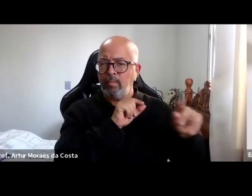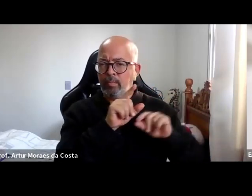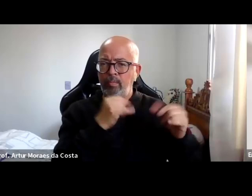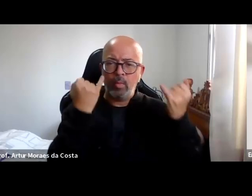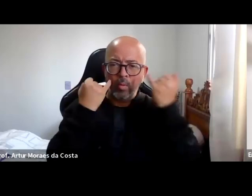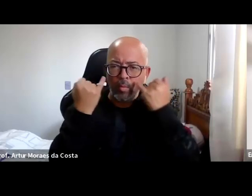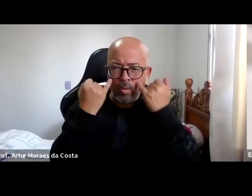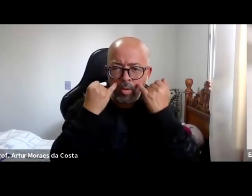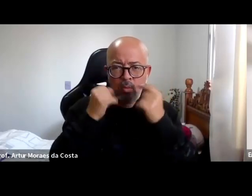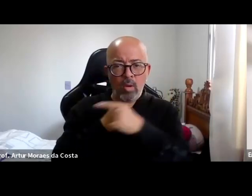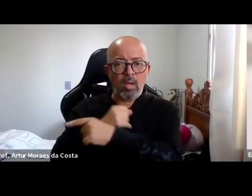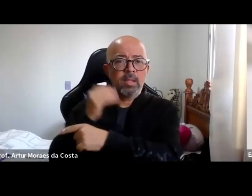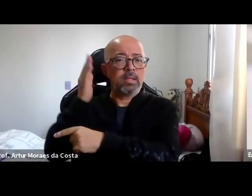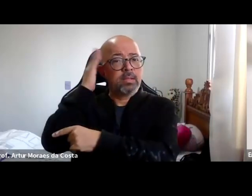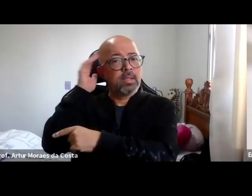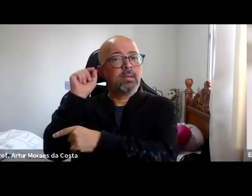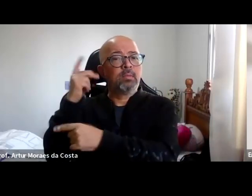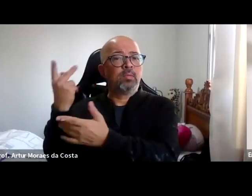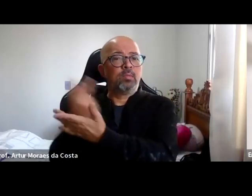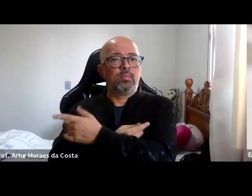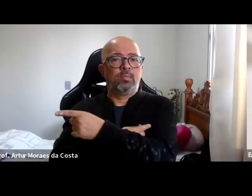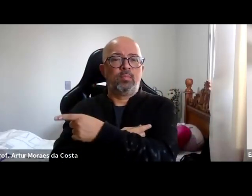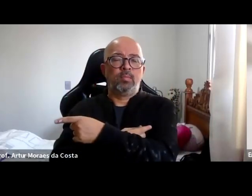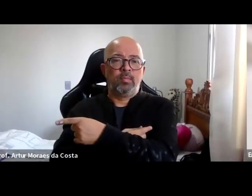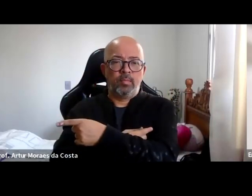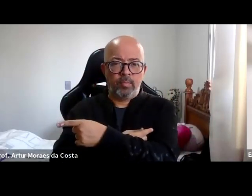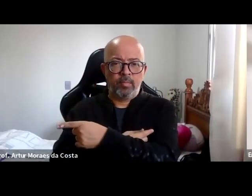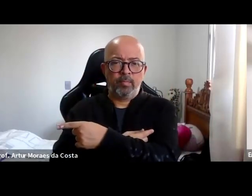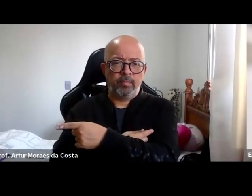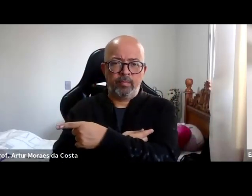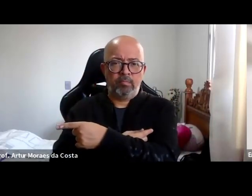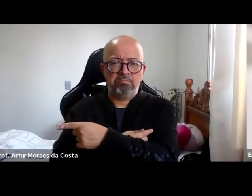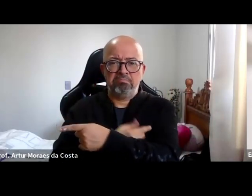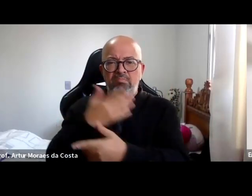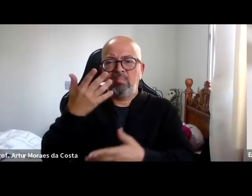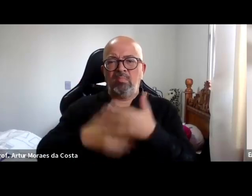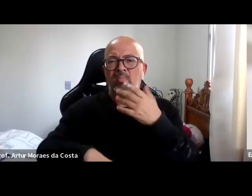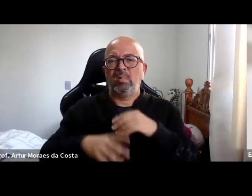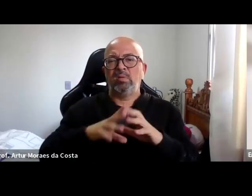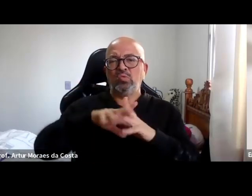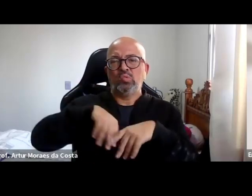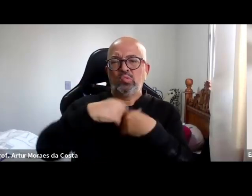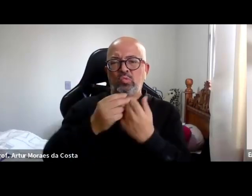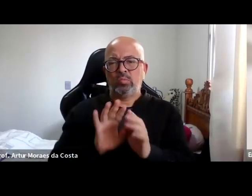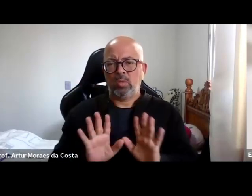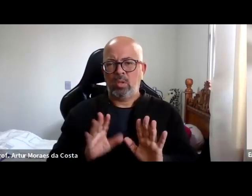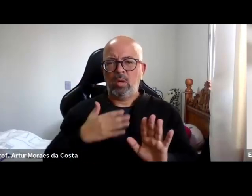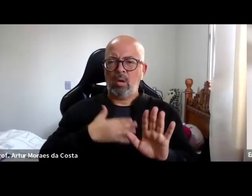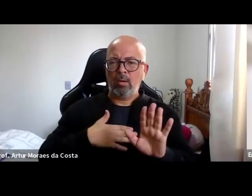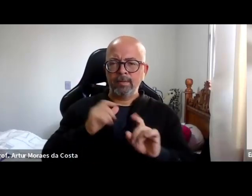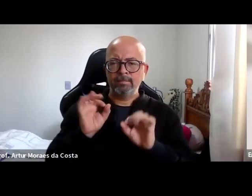se espera del intérprete sobre todo en determinadas situaciones que transmita el